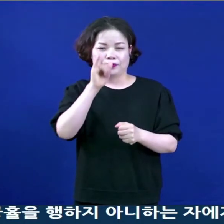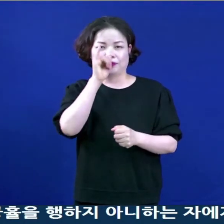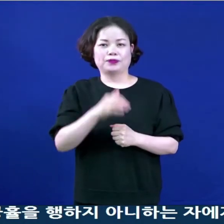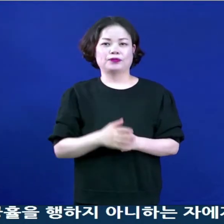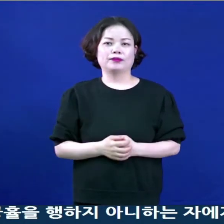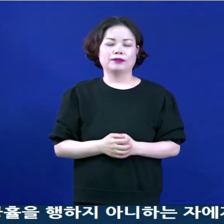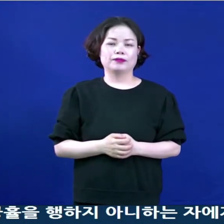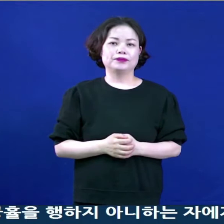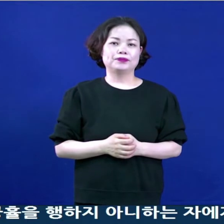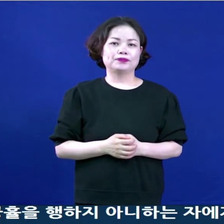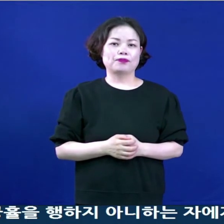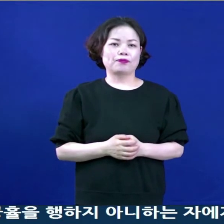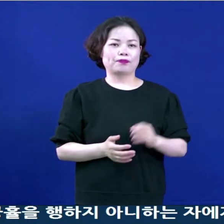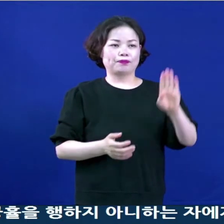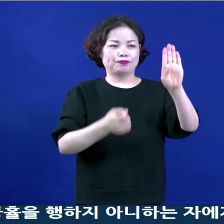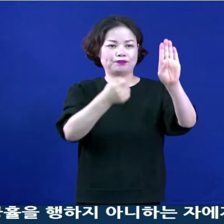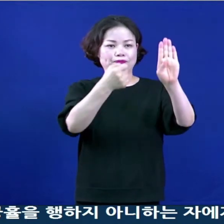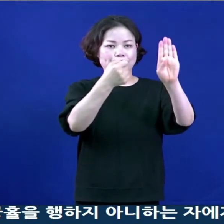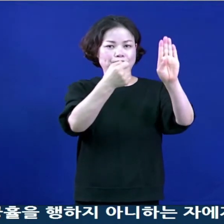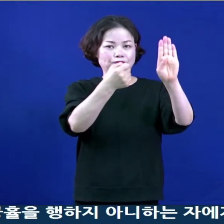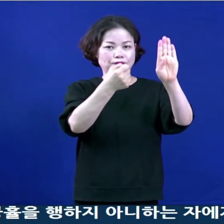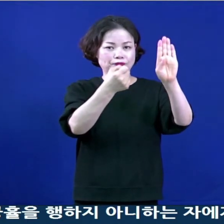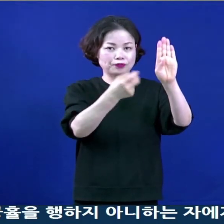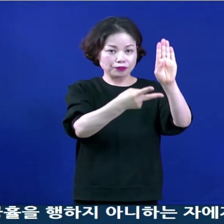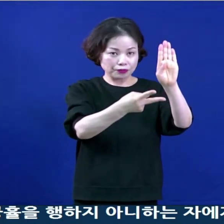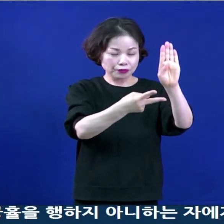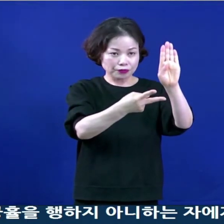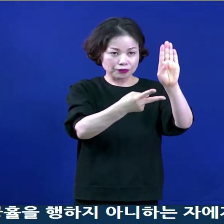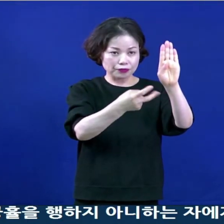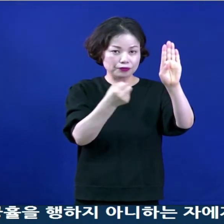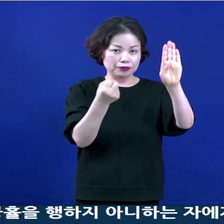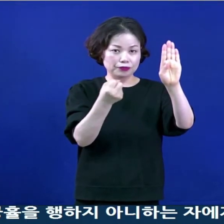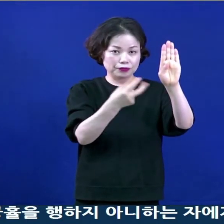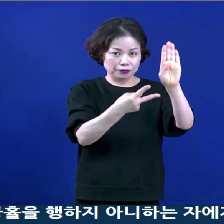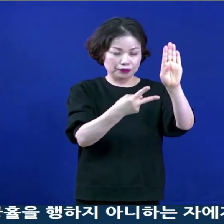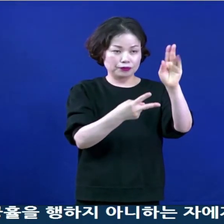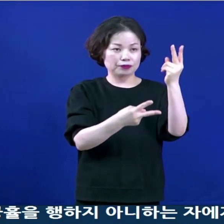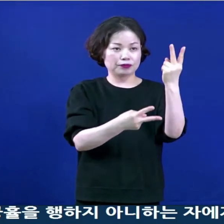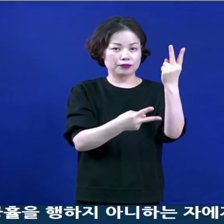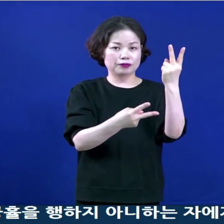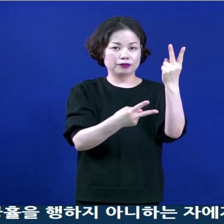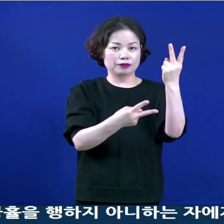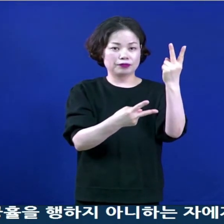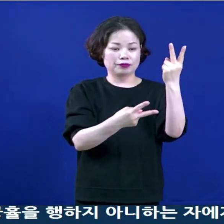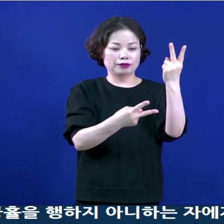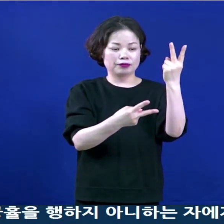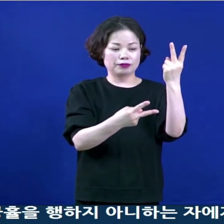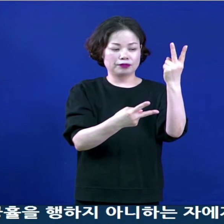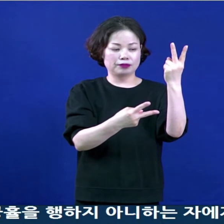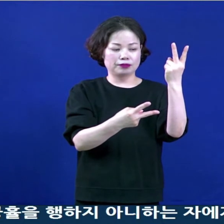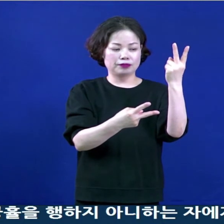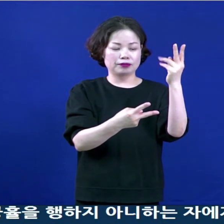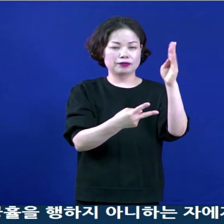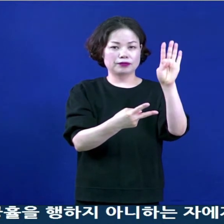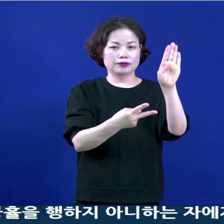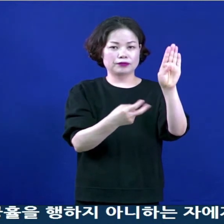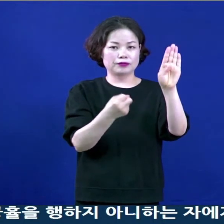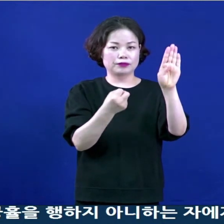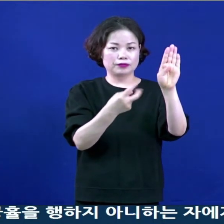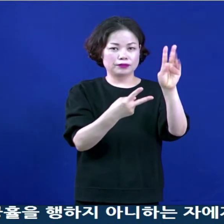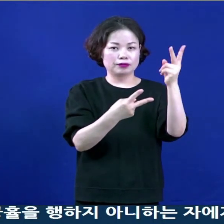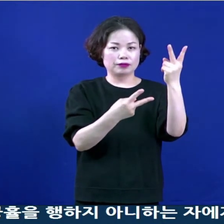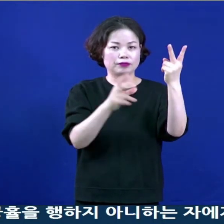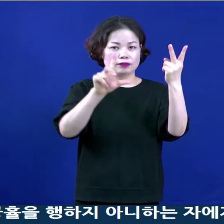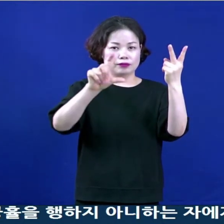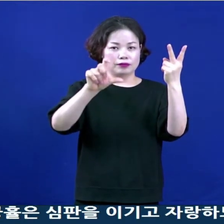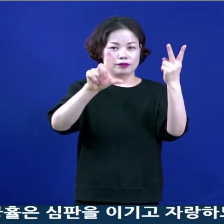진행하겠습니다. 빌립보서 2장 15절이에요. 찾으실 수 있는 찾으시고요. 아닌 분 그냥 잘 들으시면 됩니다. 빌립보서 2장